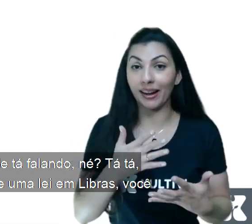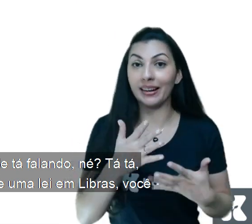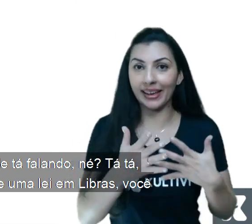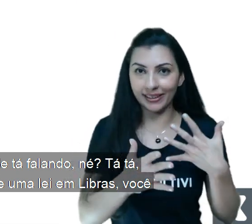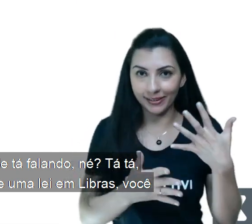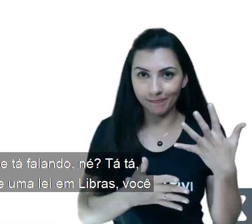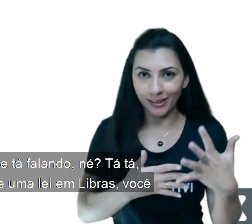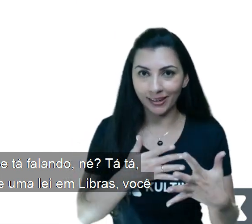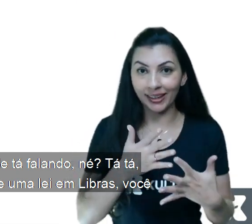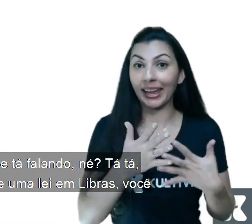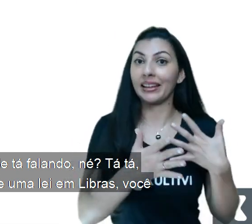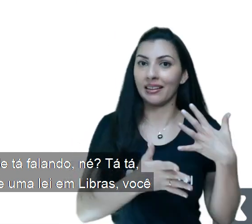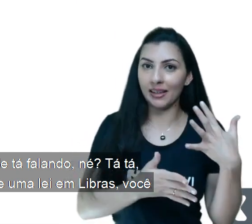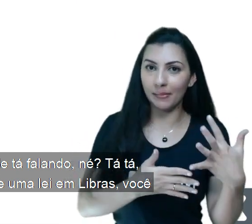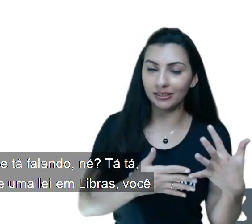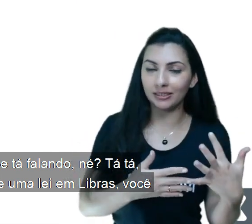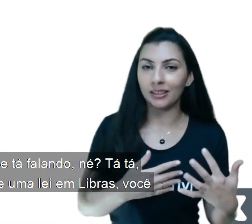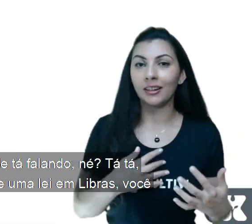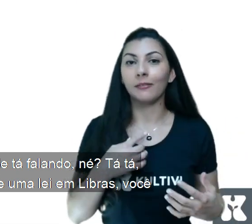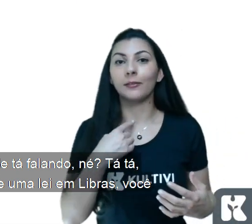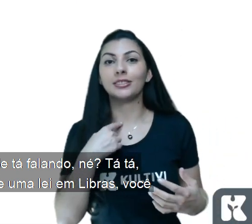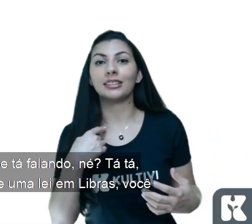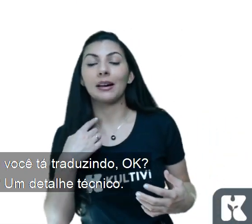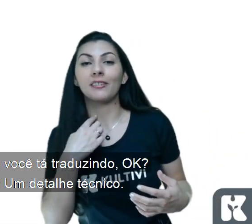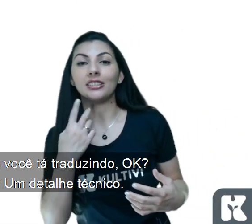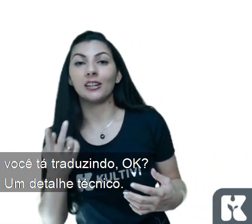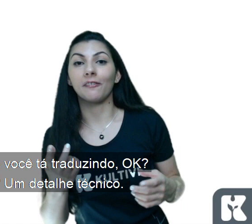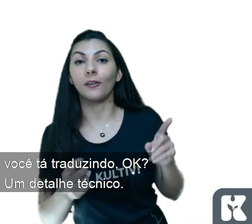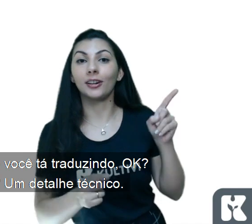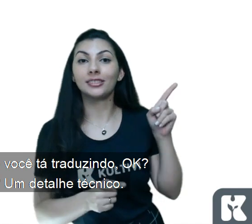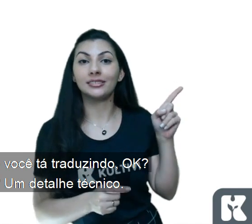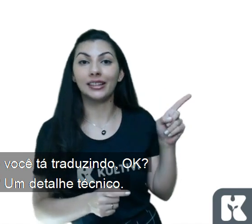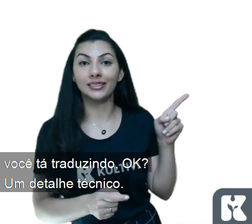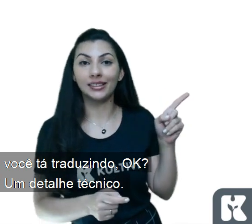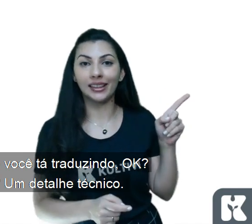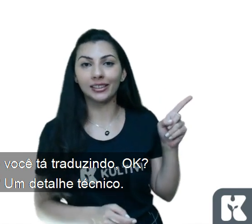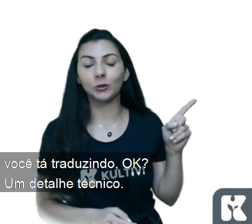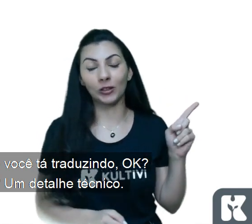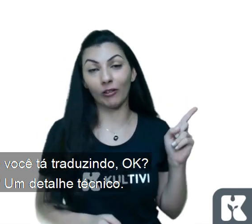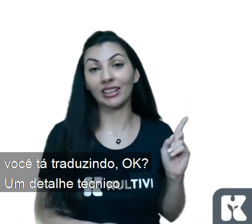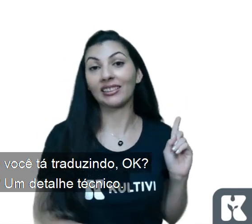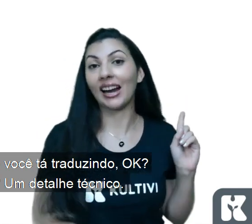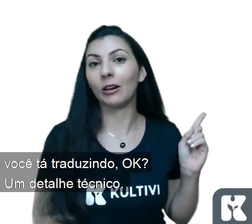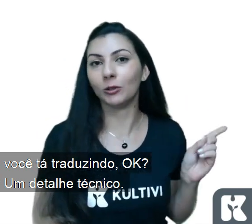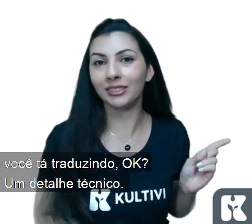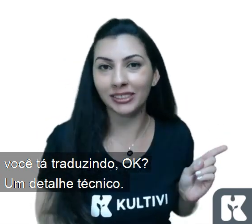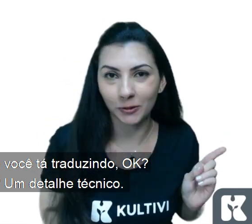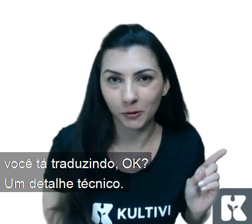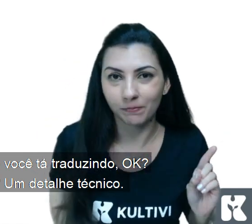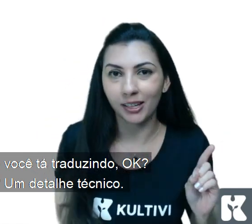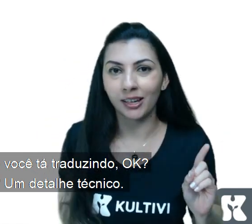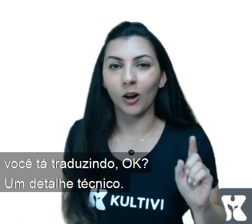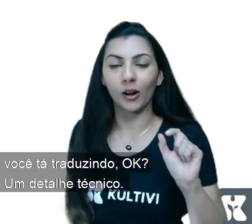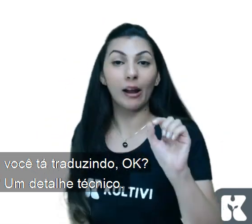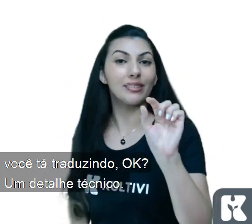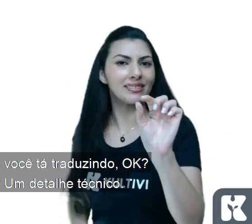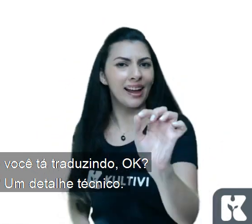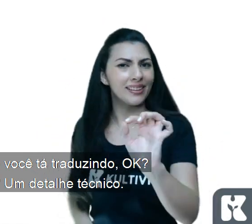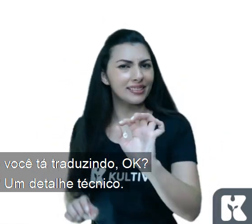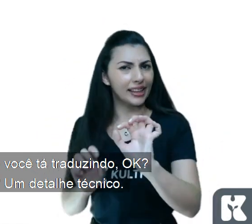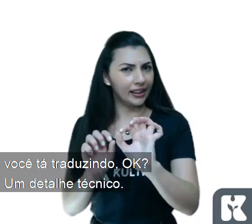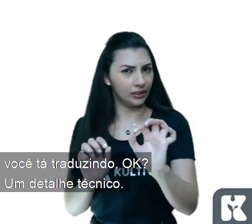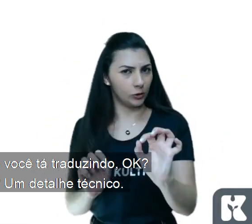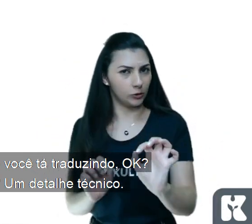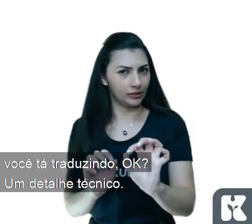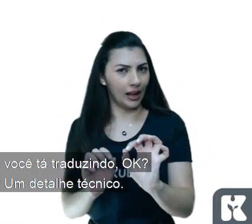texto de uma lei em Libra, você está fazendo a voz desse texto, então você está traduzindo, ok? É um